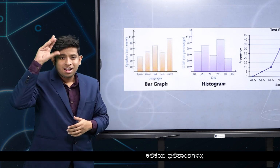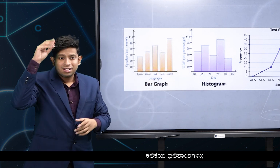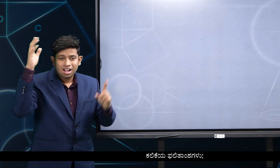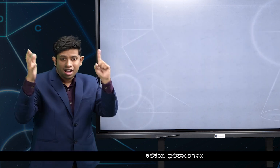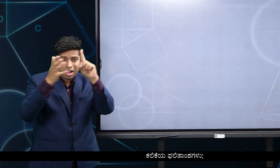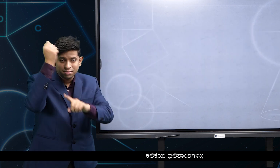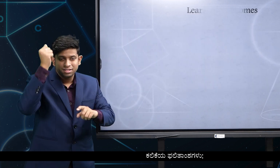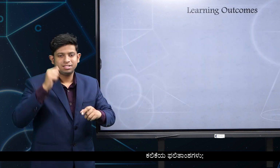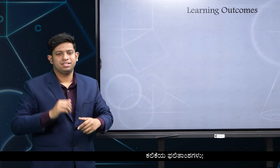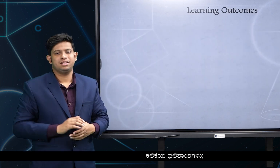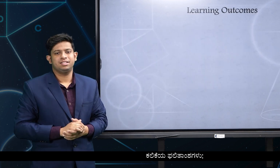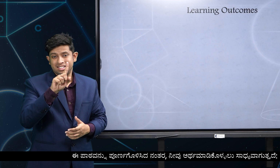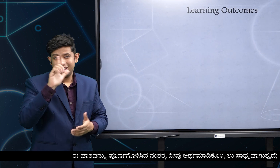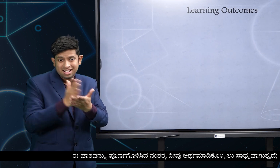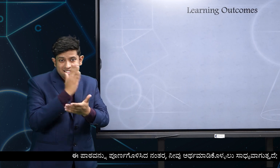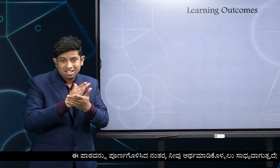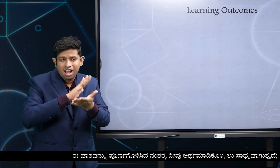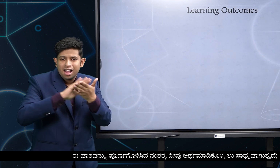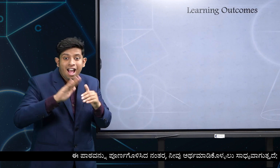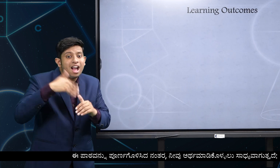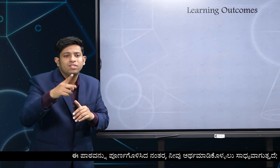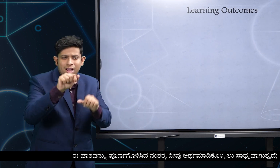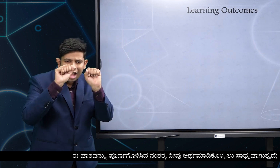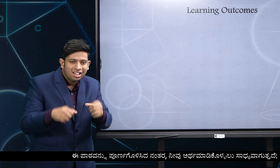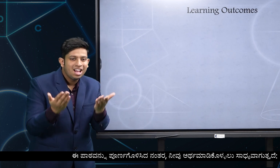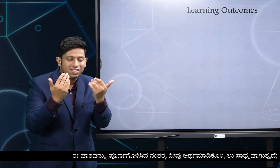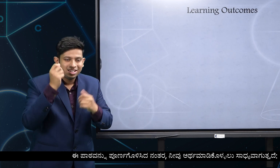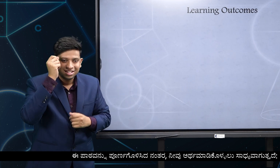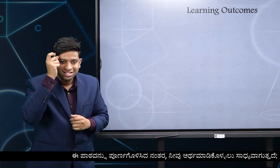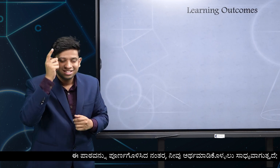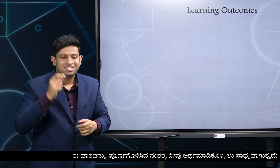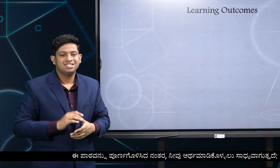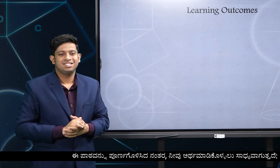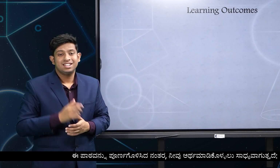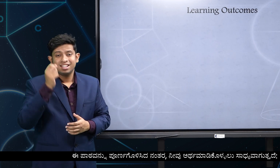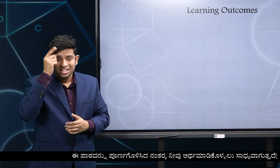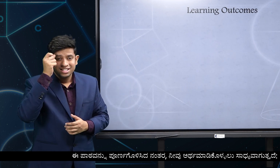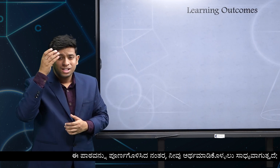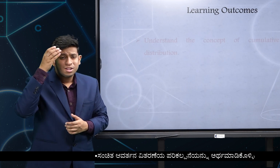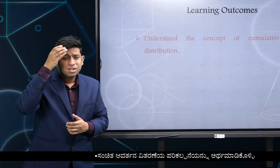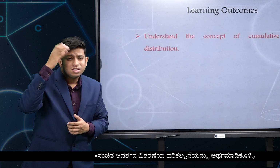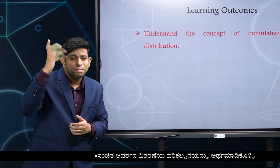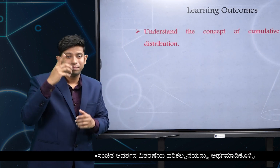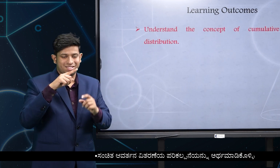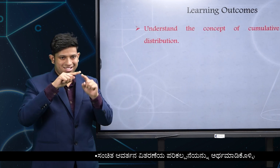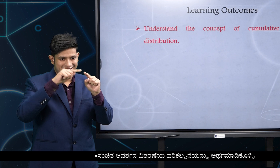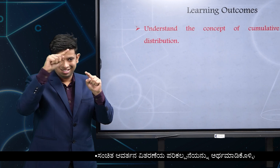ಕಲಿಕೆಯ ಫಲಿತಾಂಶಗಳು. ಈ ಪಾಠವನ್ನು ಪೂರ್ಣಗೊಳಿಸಿದ ನಂತರ ನೀವು ಅರ್ಥ ಮಾಡಿಕೊಳ್ಳಲು ಸಾಧ್ಯವಾಗುತ್ತದೆ. ಸಂಚಿತ ಆವರ್ತನ